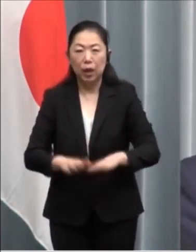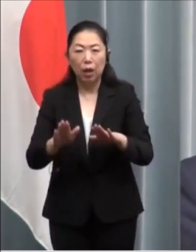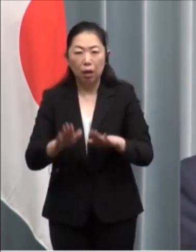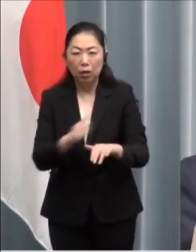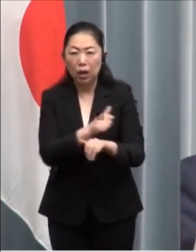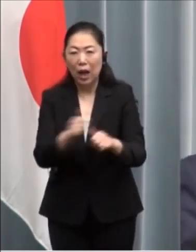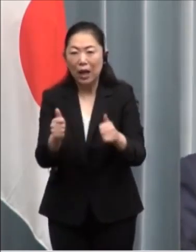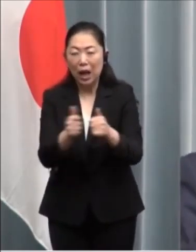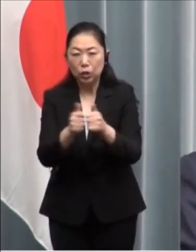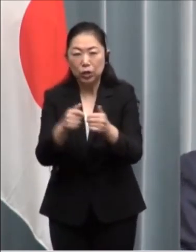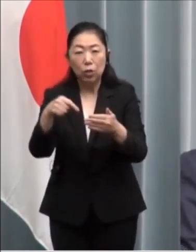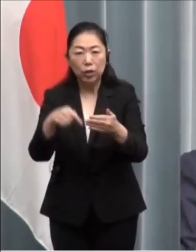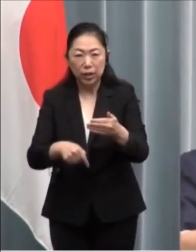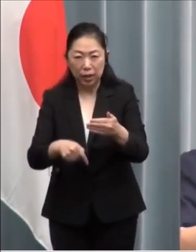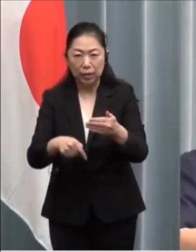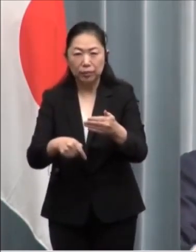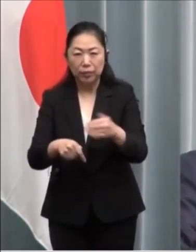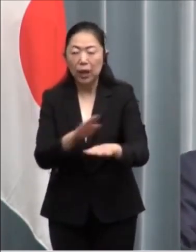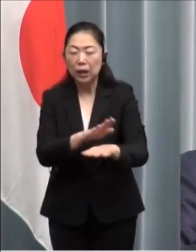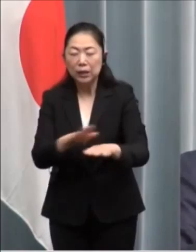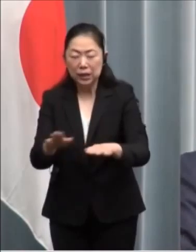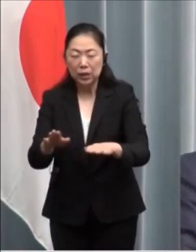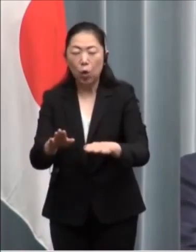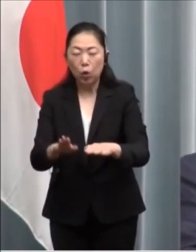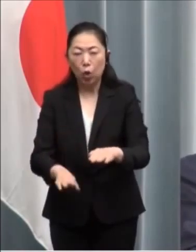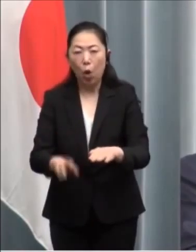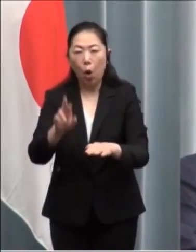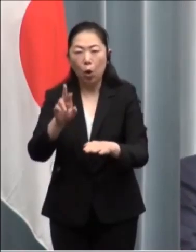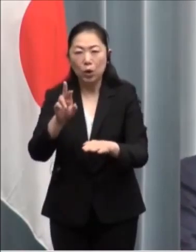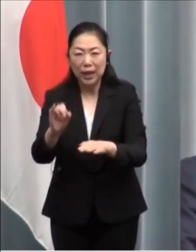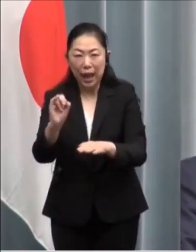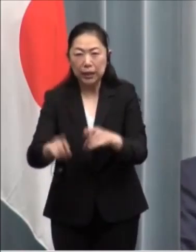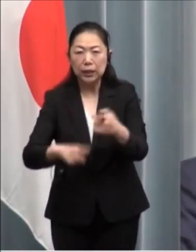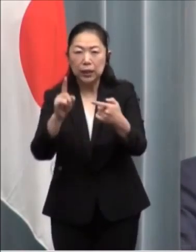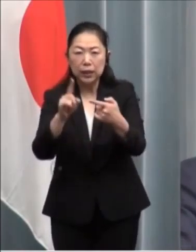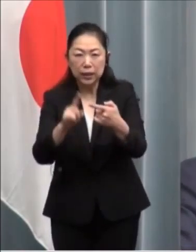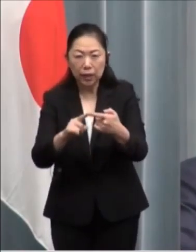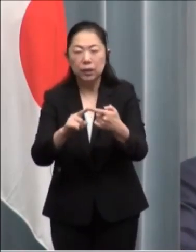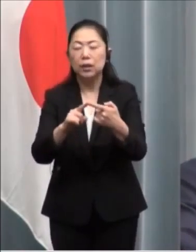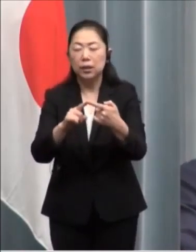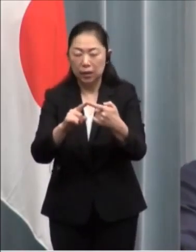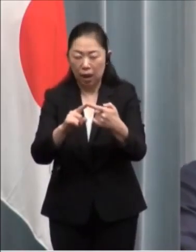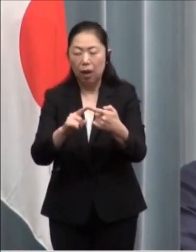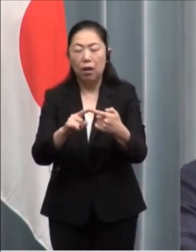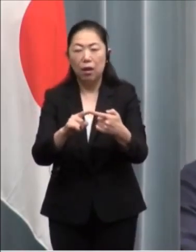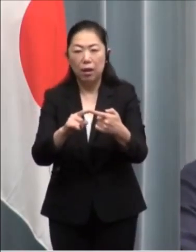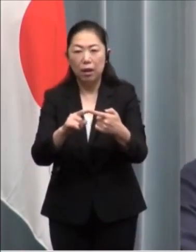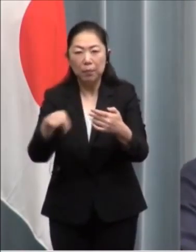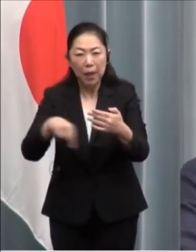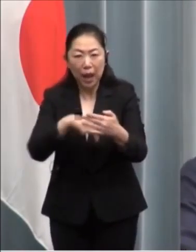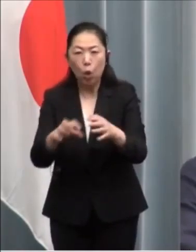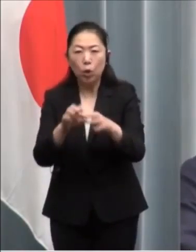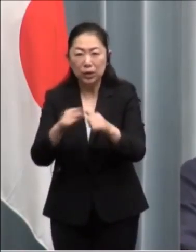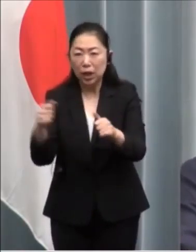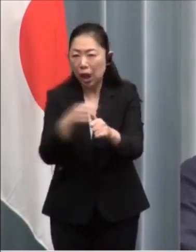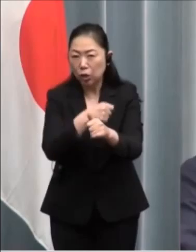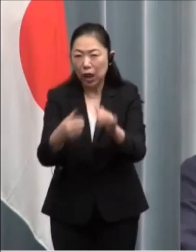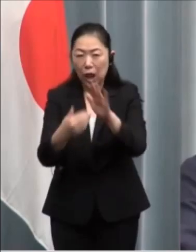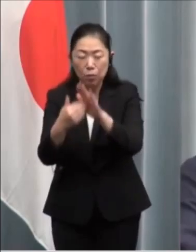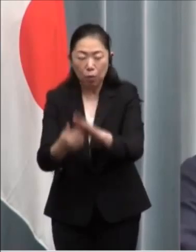本日の閣議において児童の性的搾取対策については国家公安委員会に、児童虐待防止